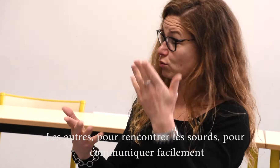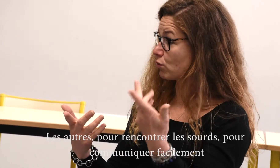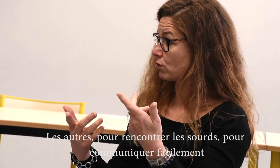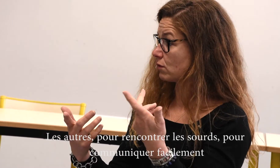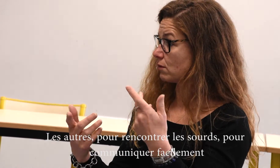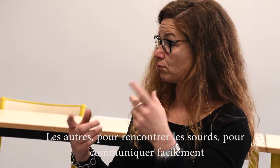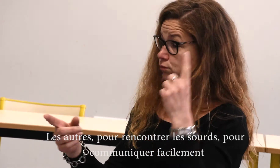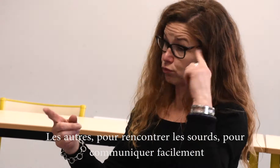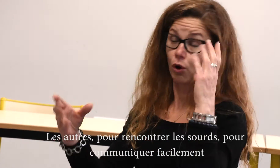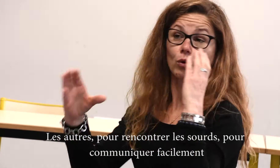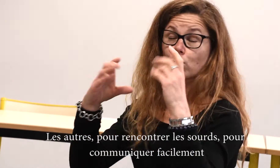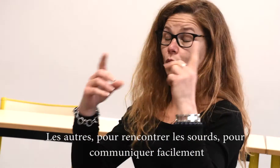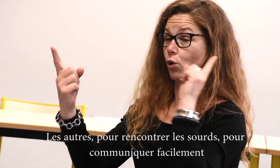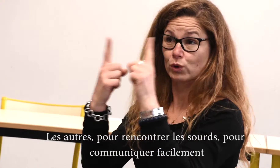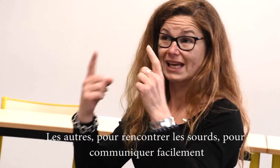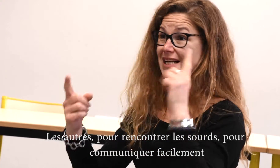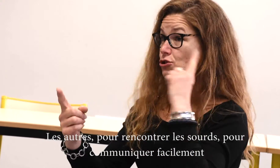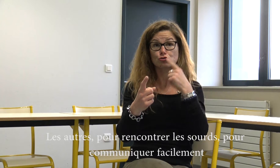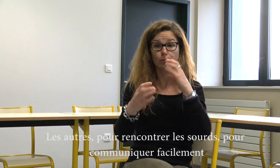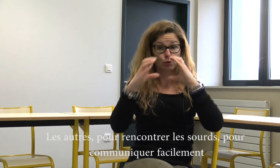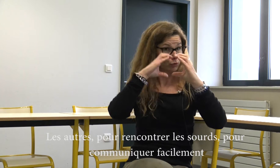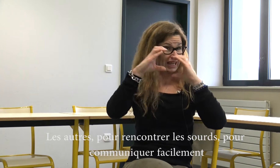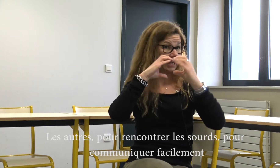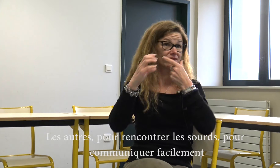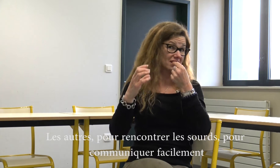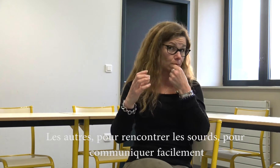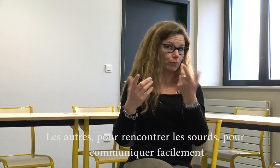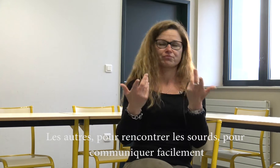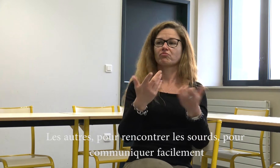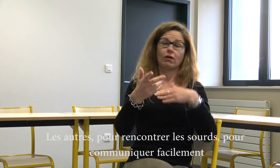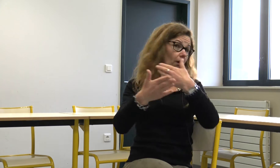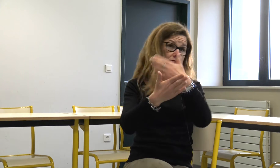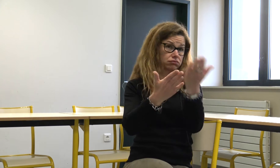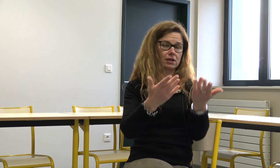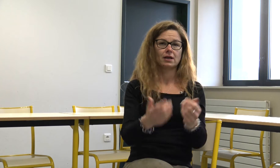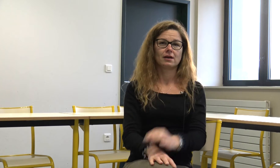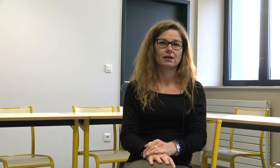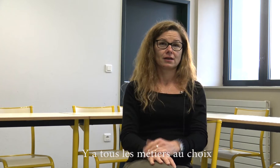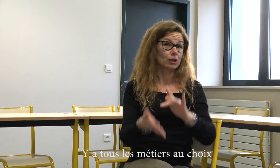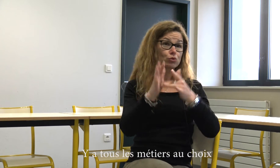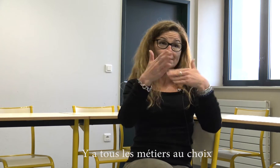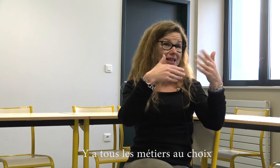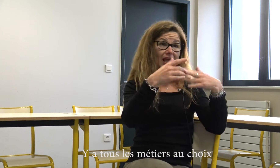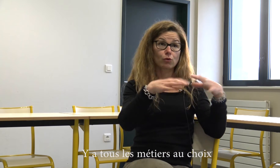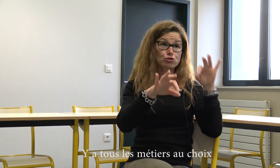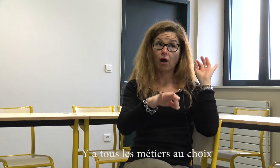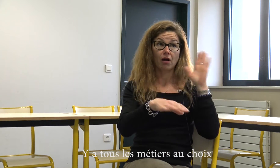autres pour rencontrer les sourds, pour communiquer facilement. Voilà. Il y a tous les métiers au soir.